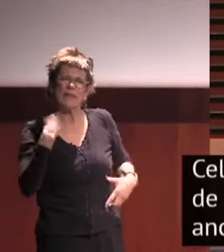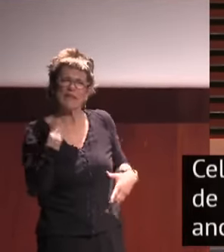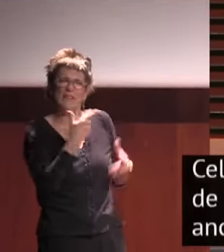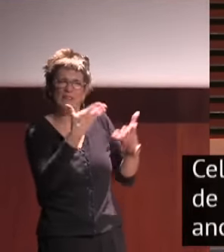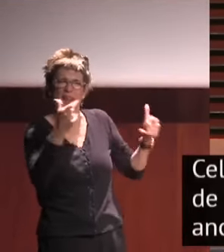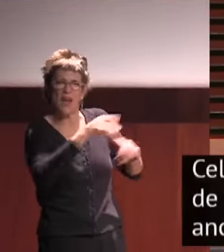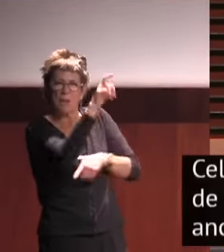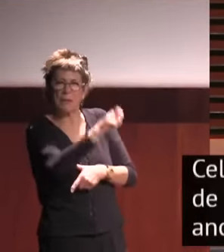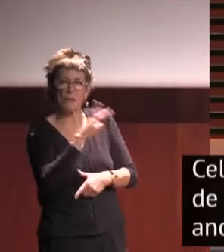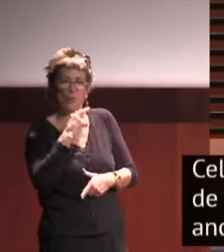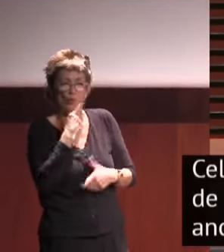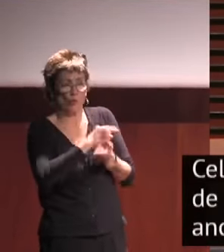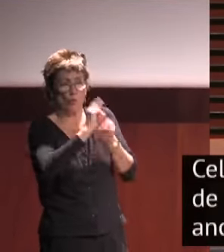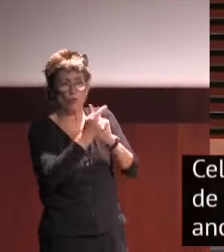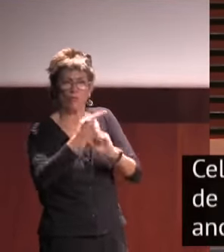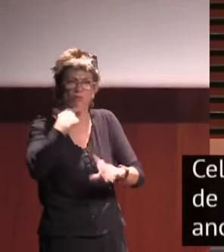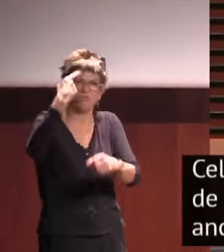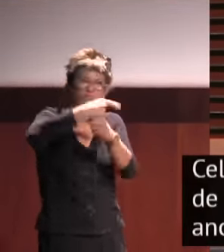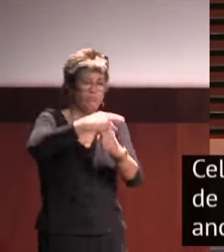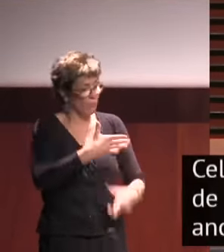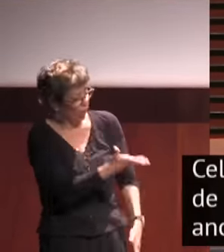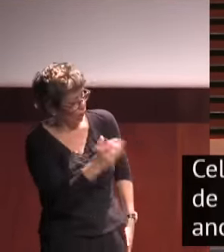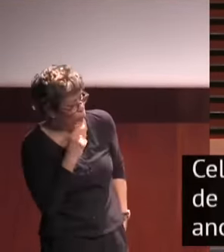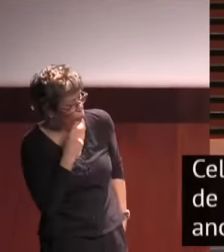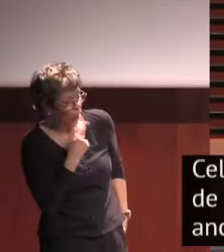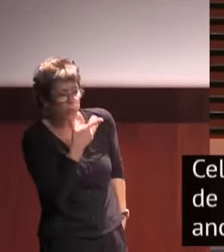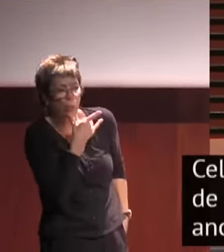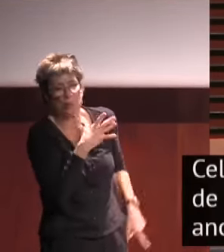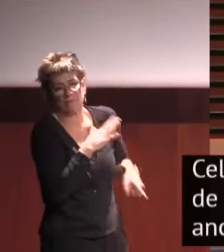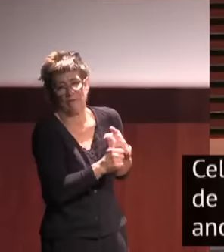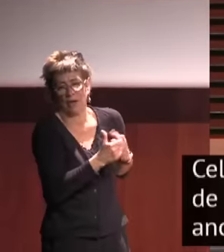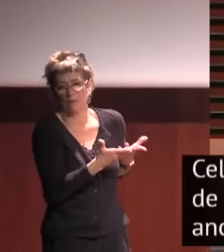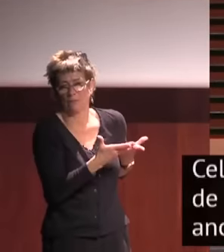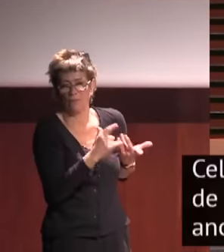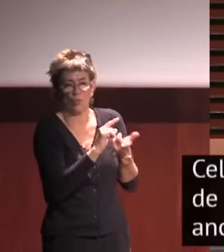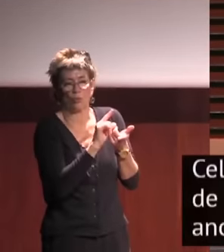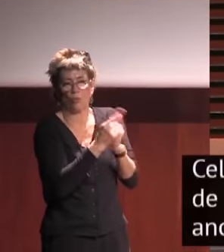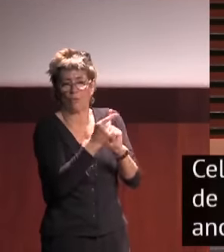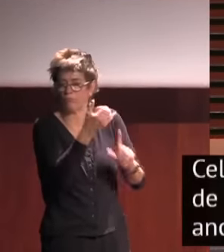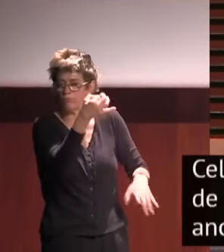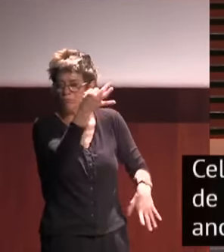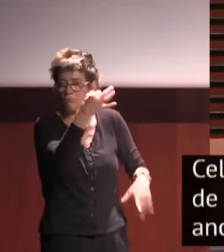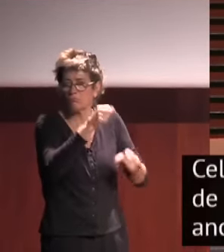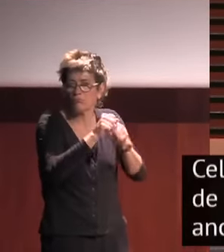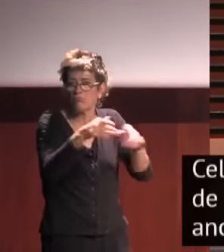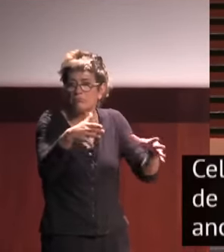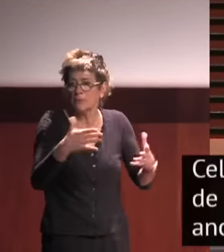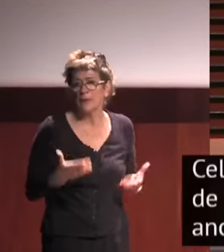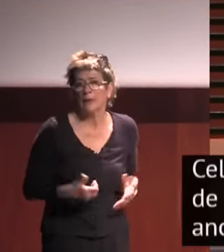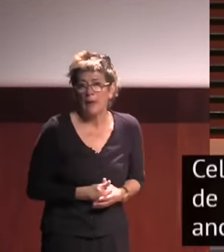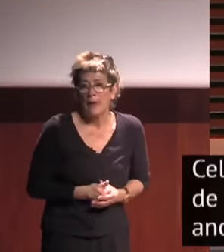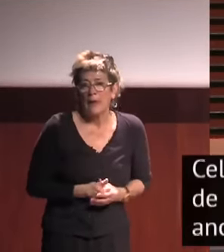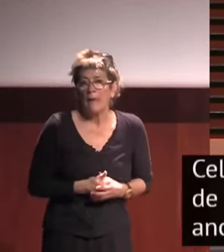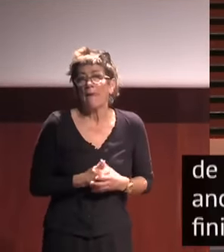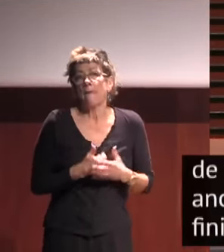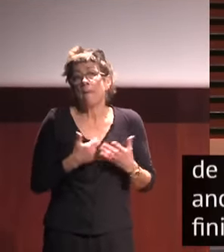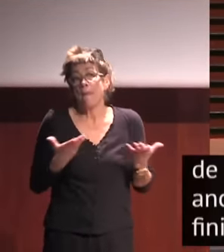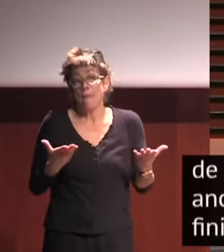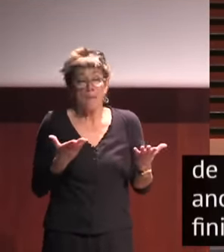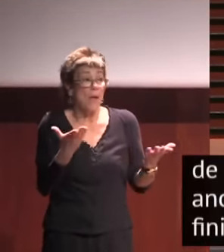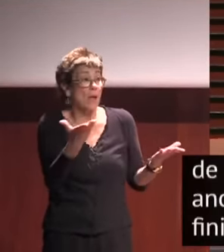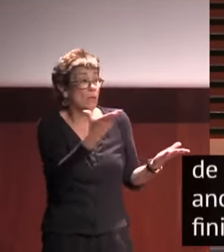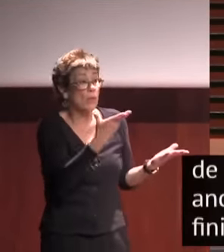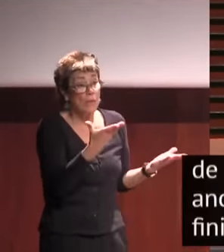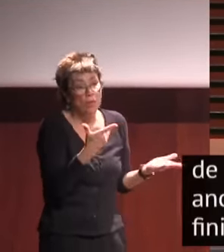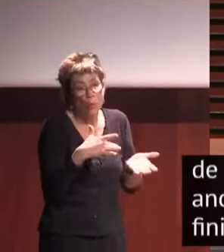s'imposer comme une injonction. Tu es sourd, tu ne peux pas le faire. Quelle personne sourde, et là je peux m'adresser à la salle,